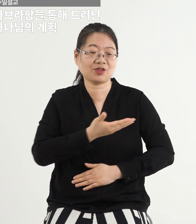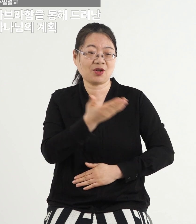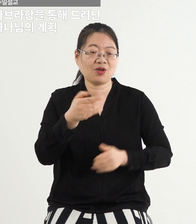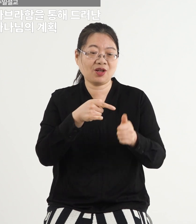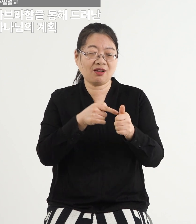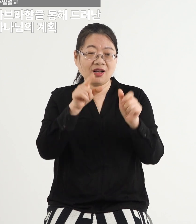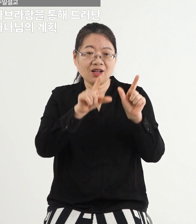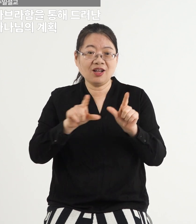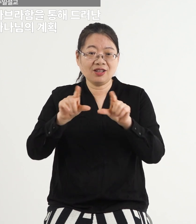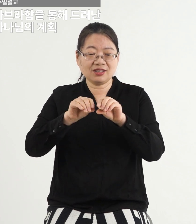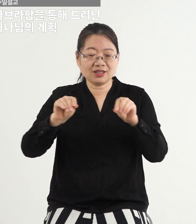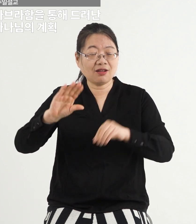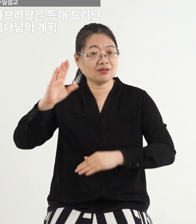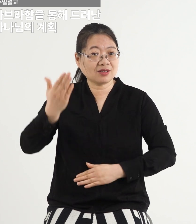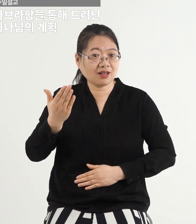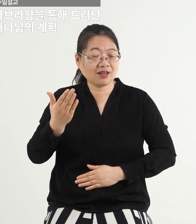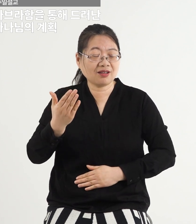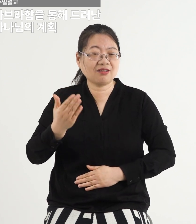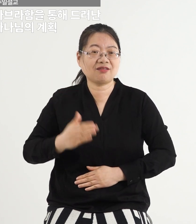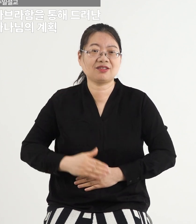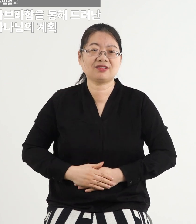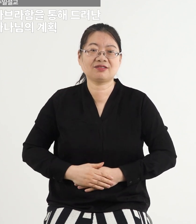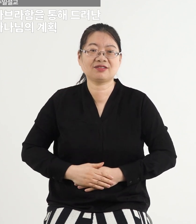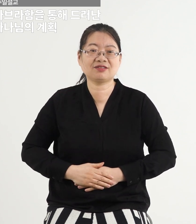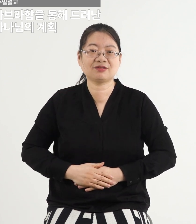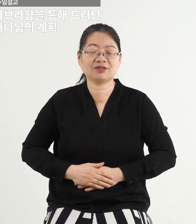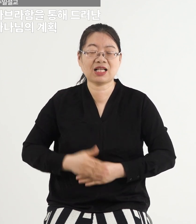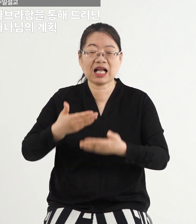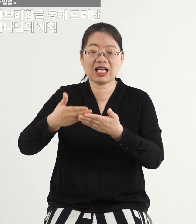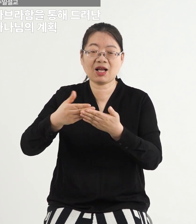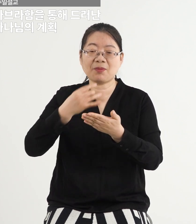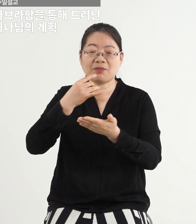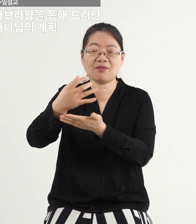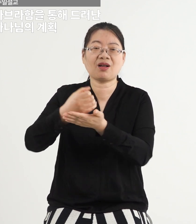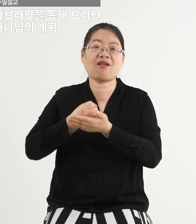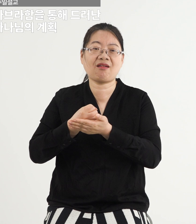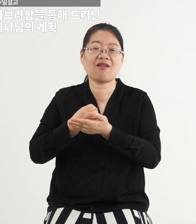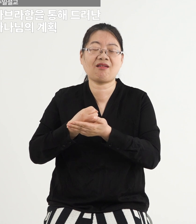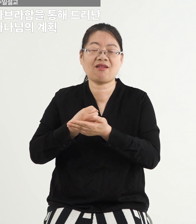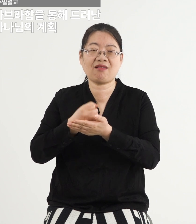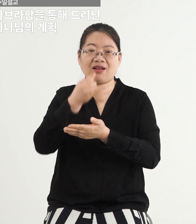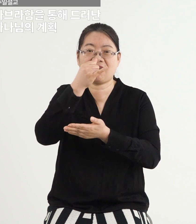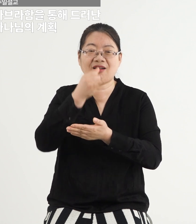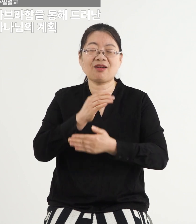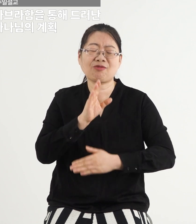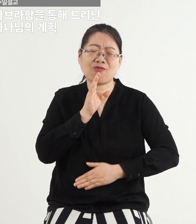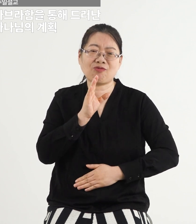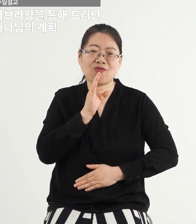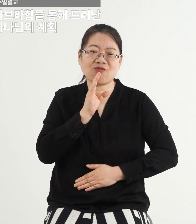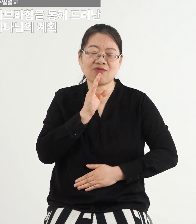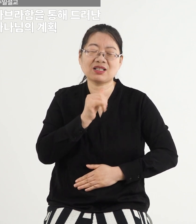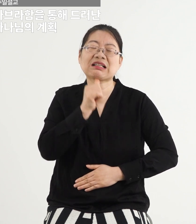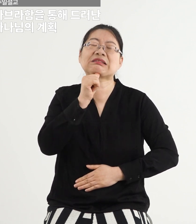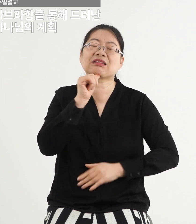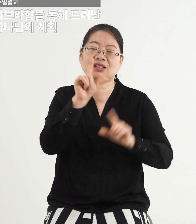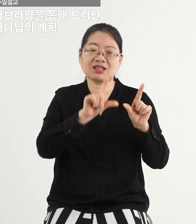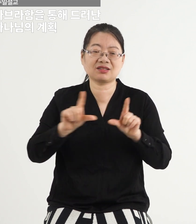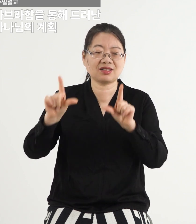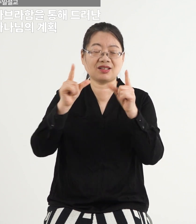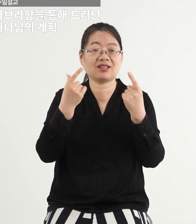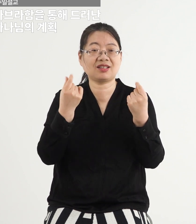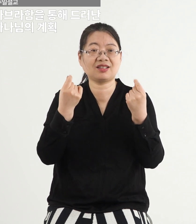여러분들이 누리는 땅이 되는데 그림만 갖고 있는 거예요. 이 얼마나 가난하게 사는